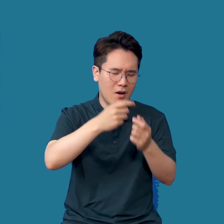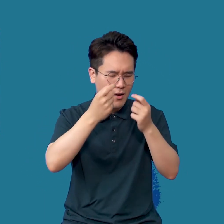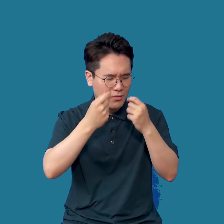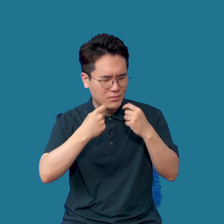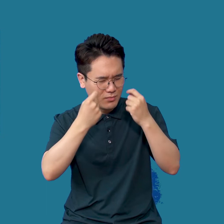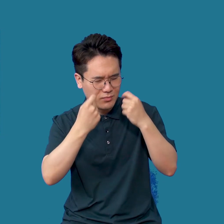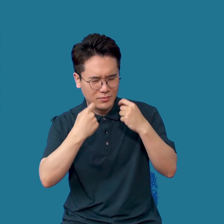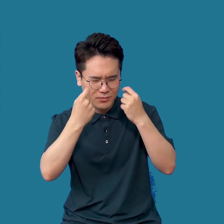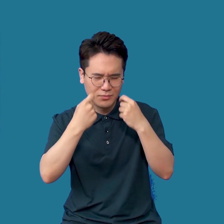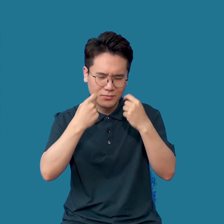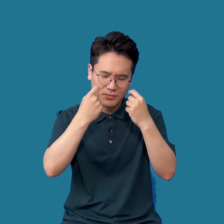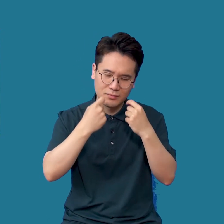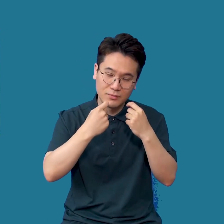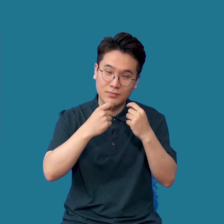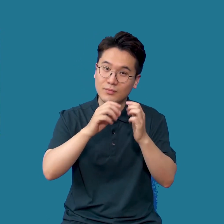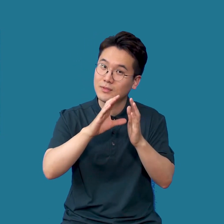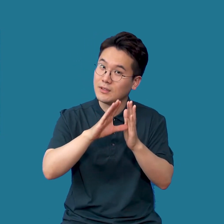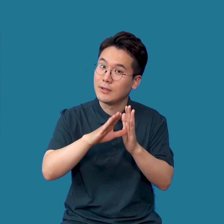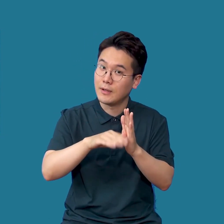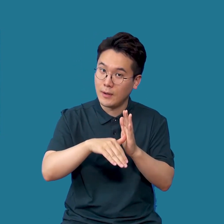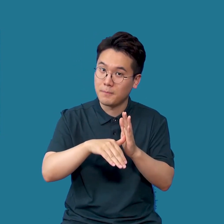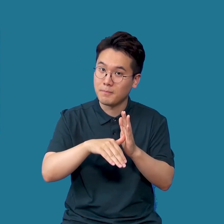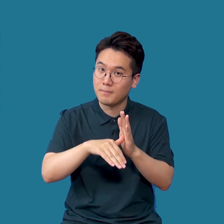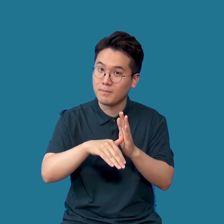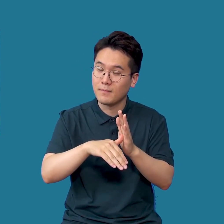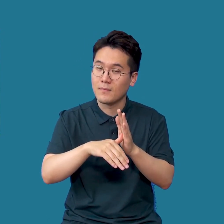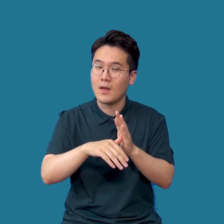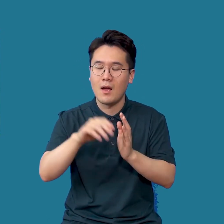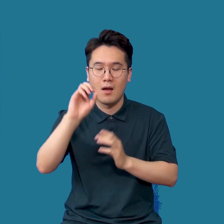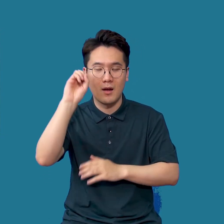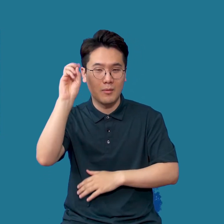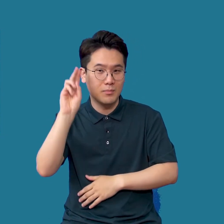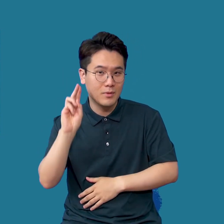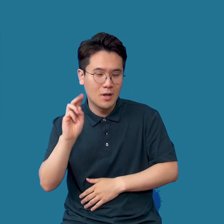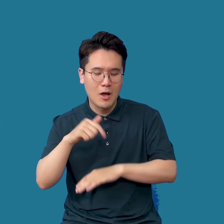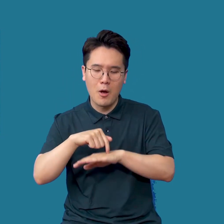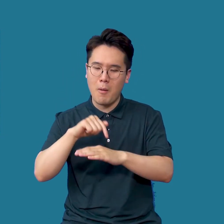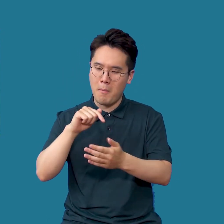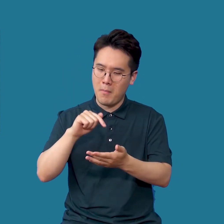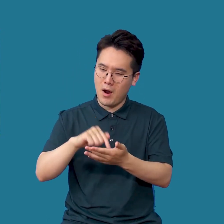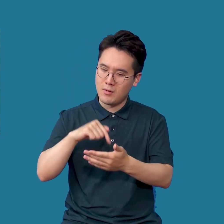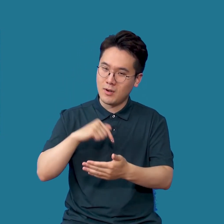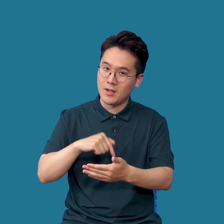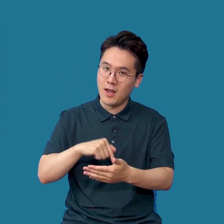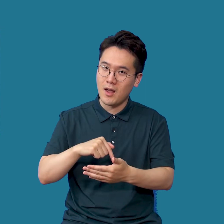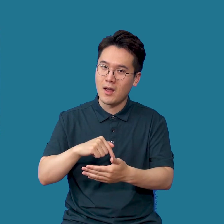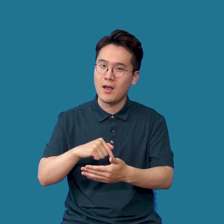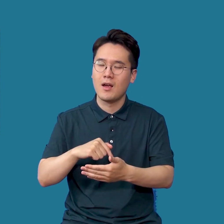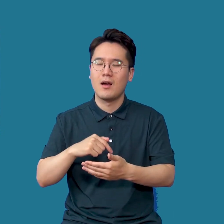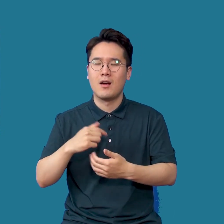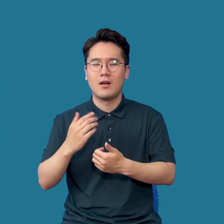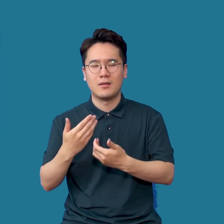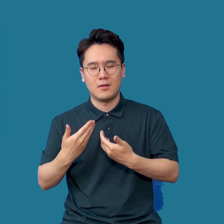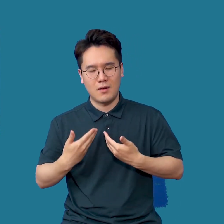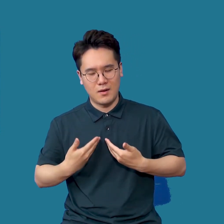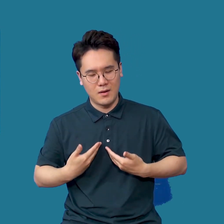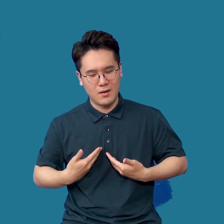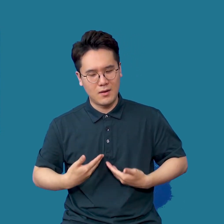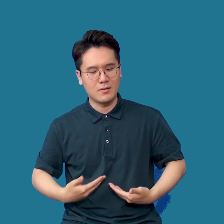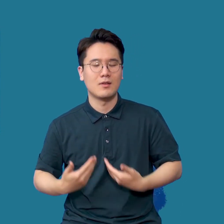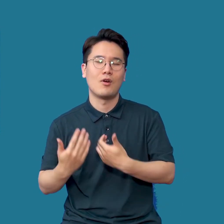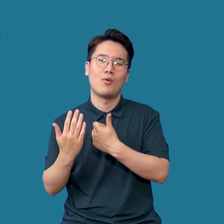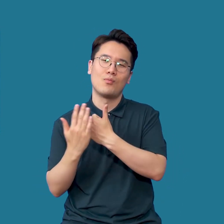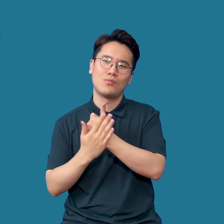한참을 우는데 어느 순간 마음속에 잔잔한 위로가 찾아옵니다. 누가 꼭 내